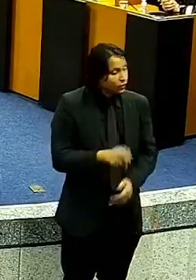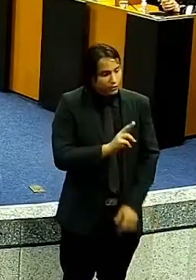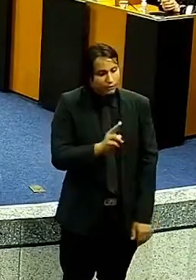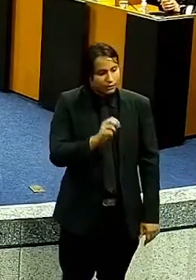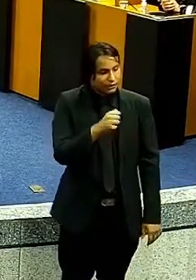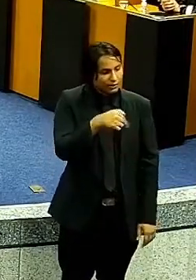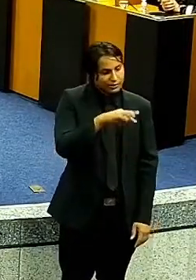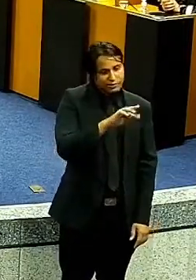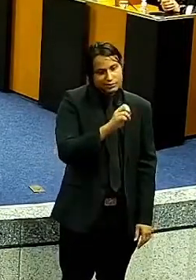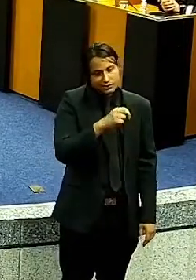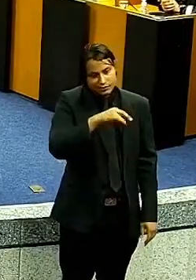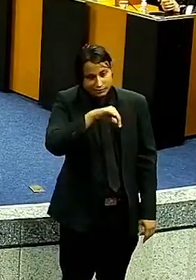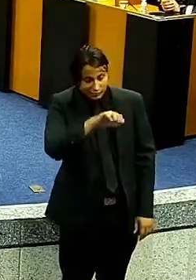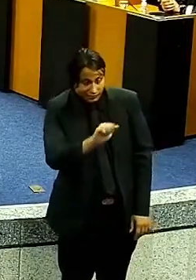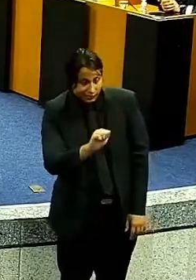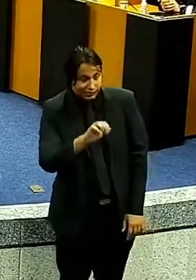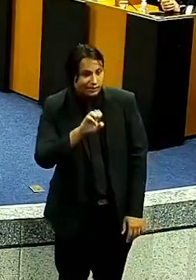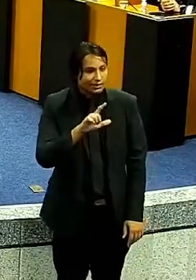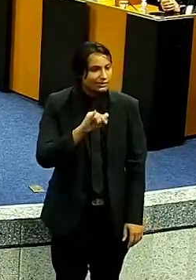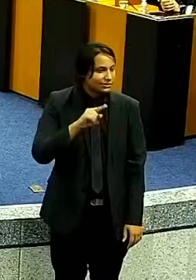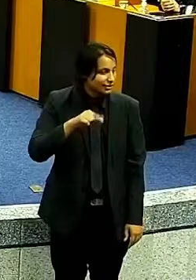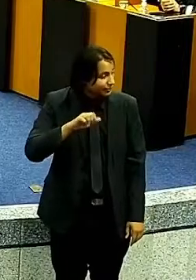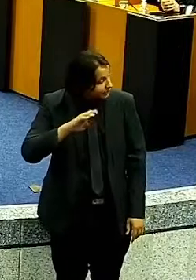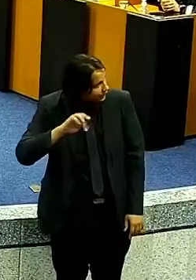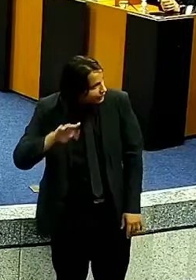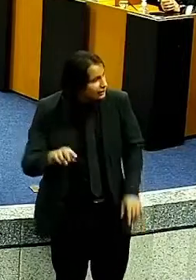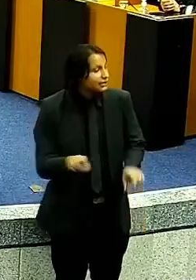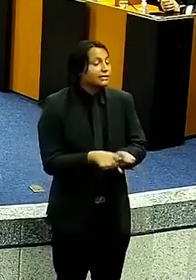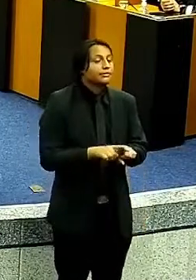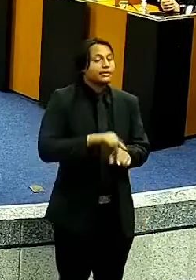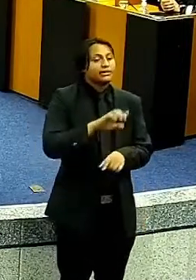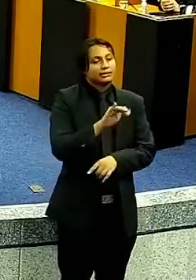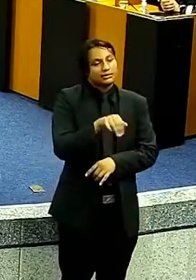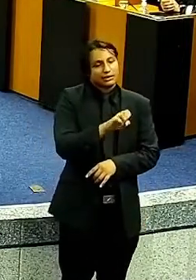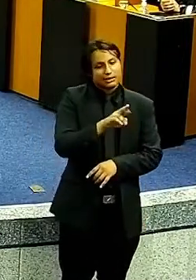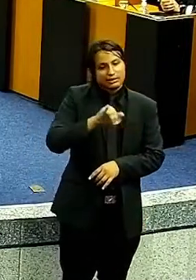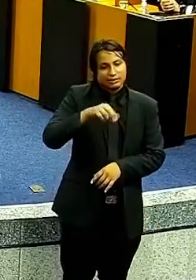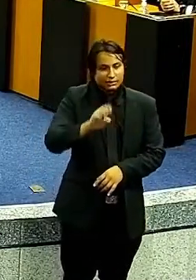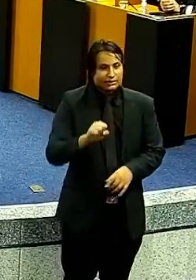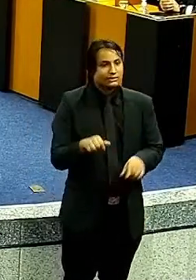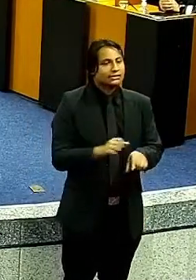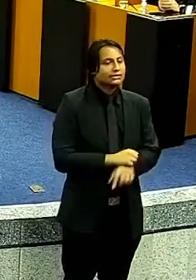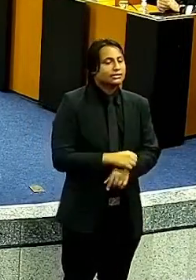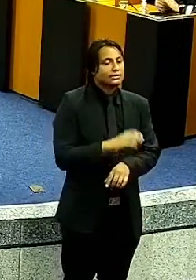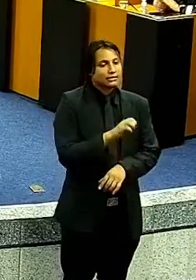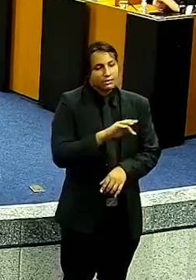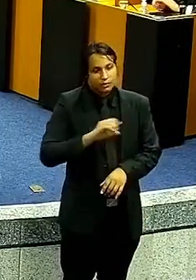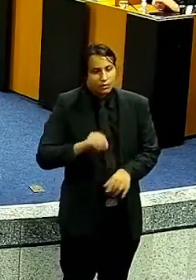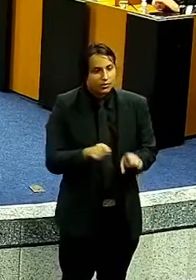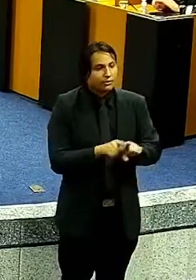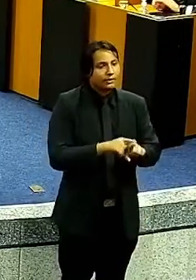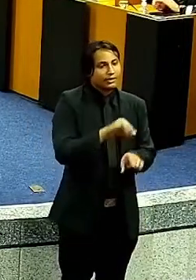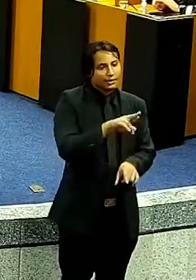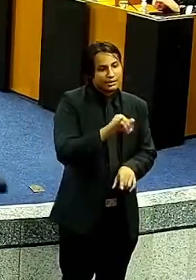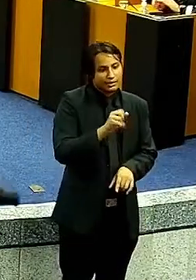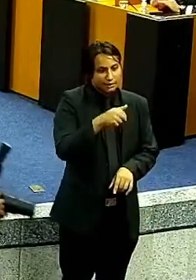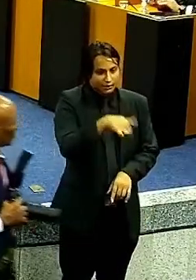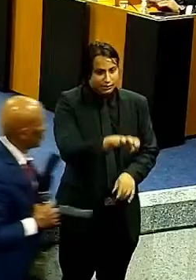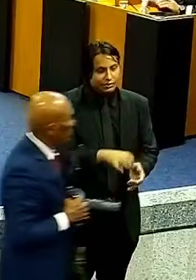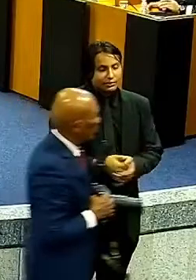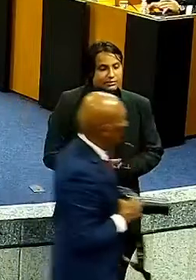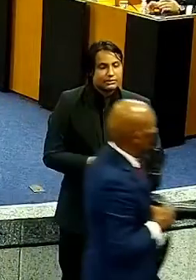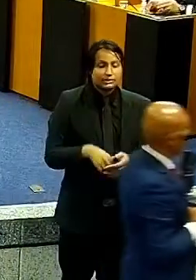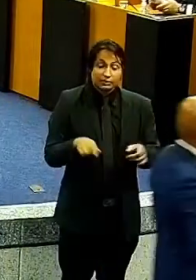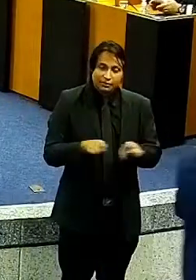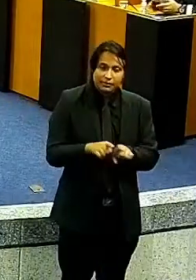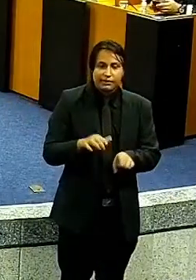Antônia Elizabete G Iris Celso Iris ilto e iriane e os que vocês criaram como